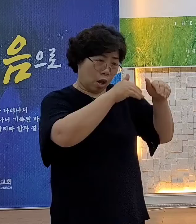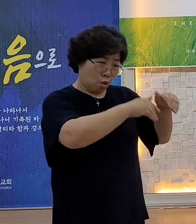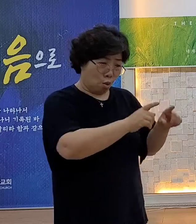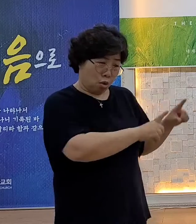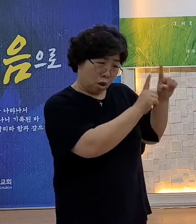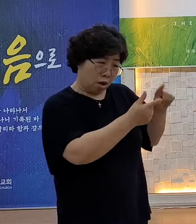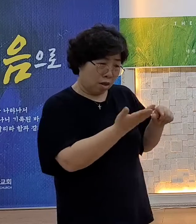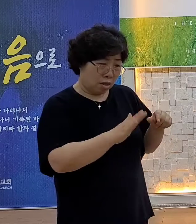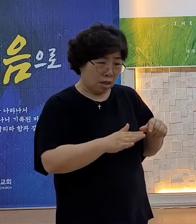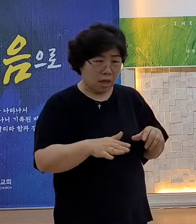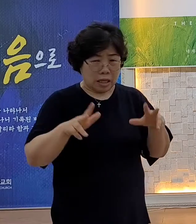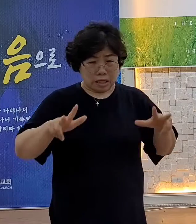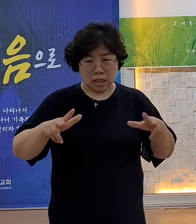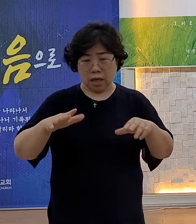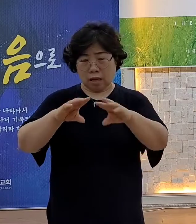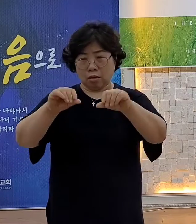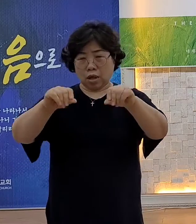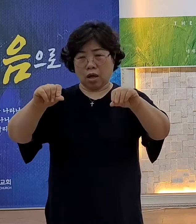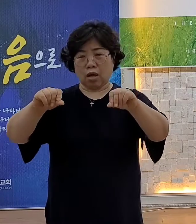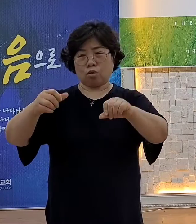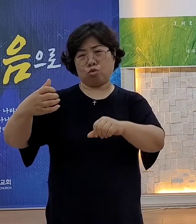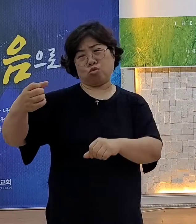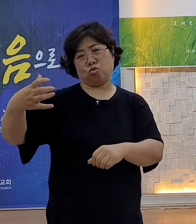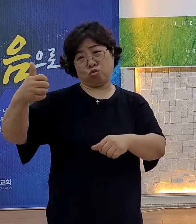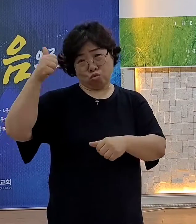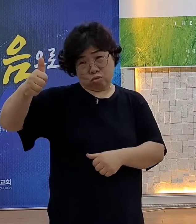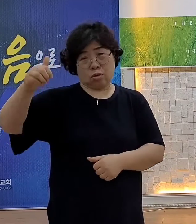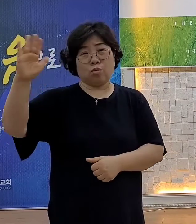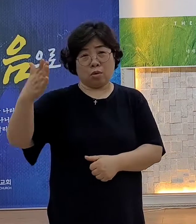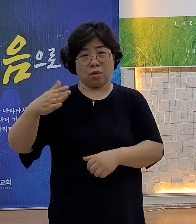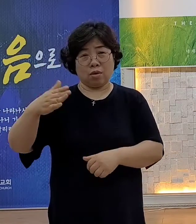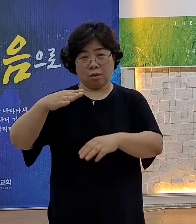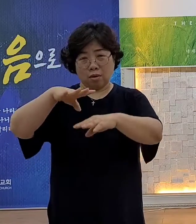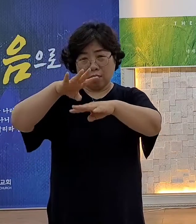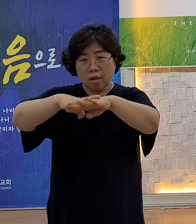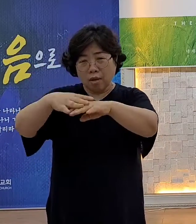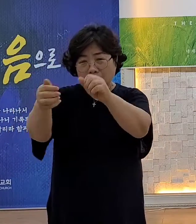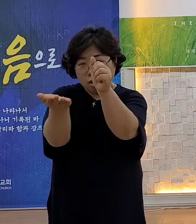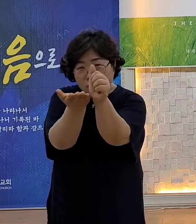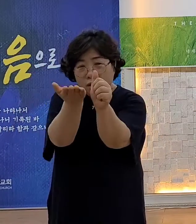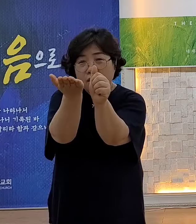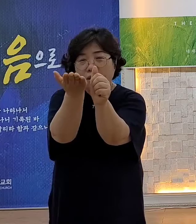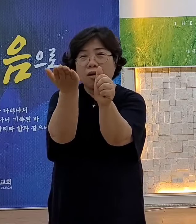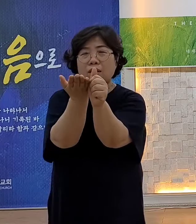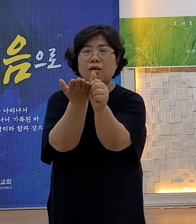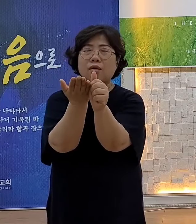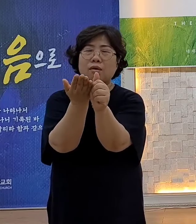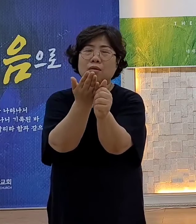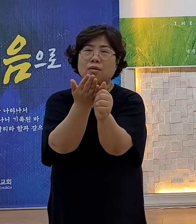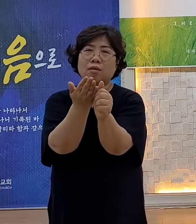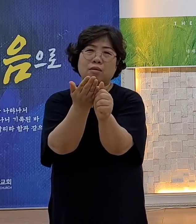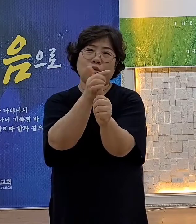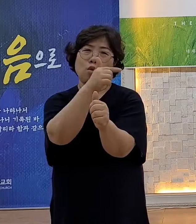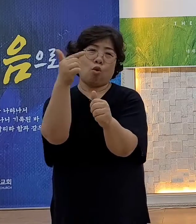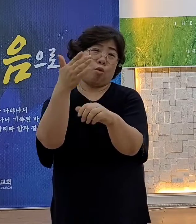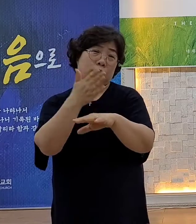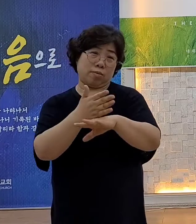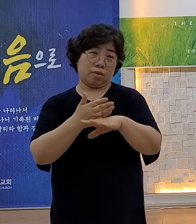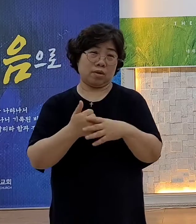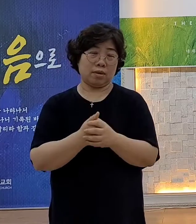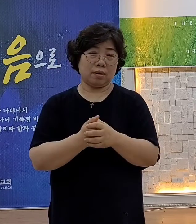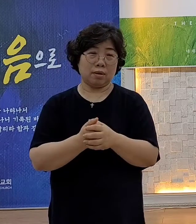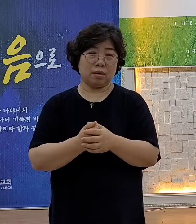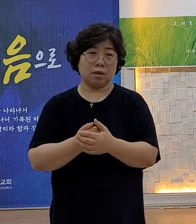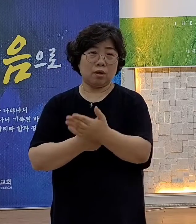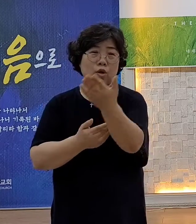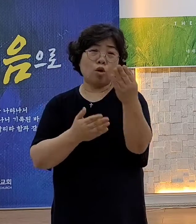주인 된 거 아닙니까? 자기가 심은 거 거두어먹는 땅 주인 되었다 이 말이죠. 여러분들도 여기